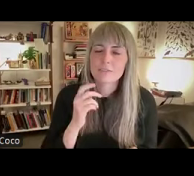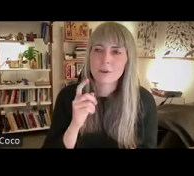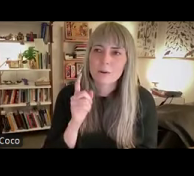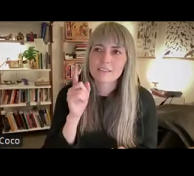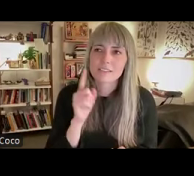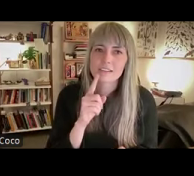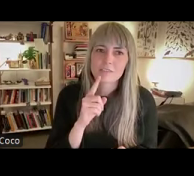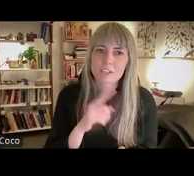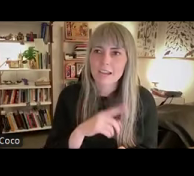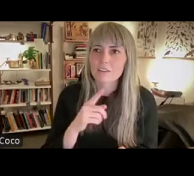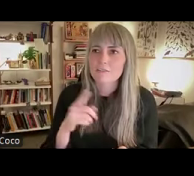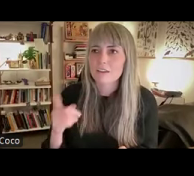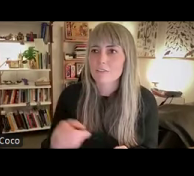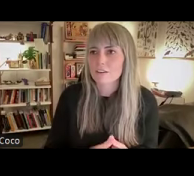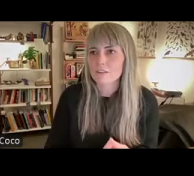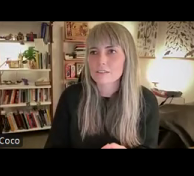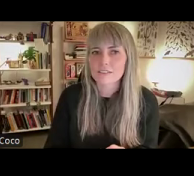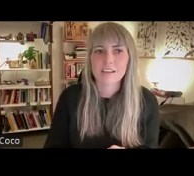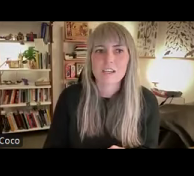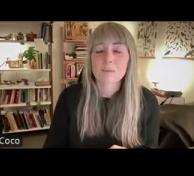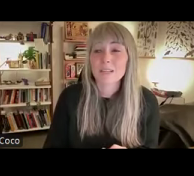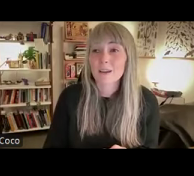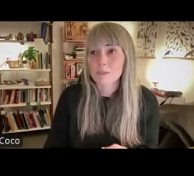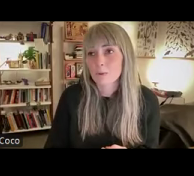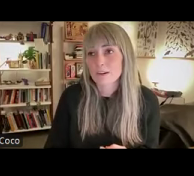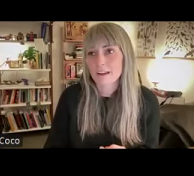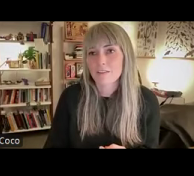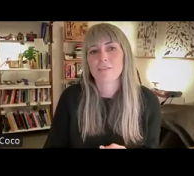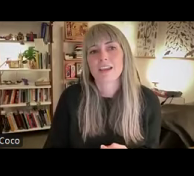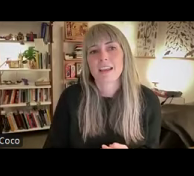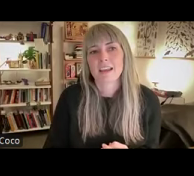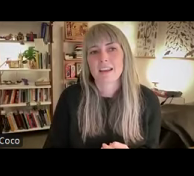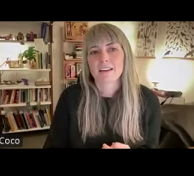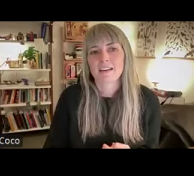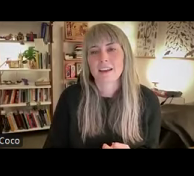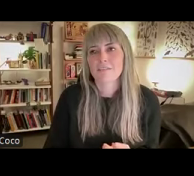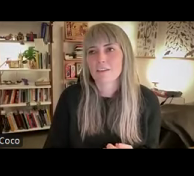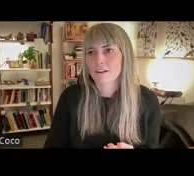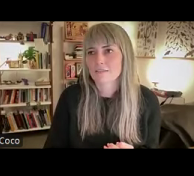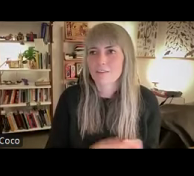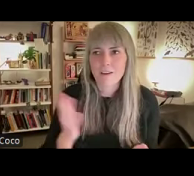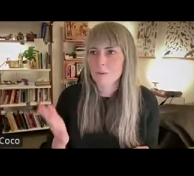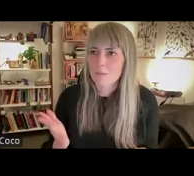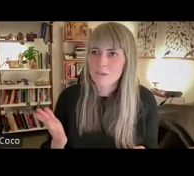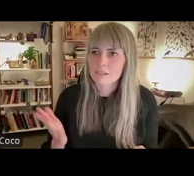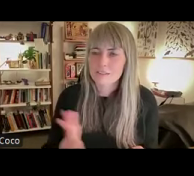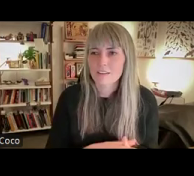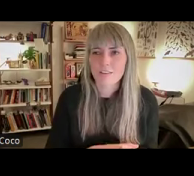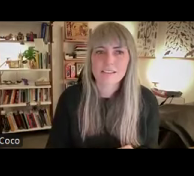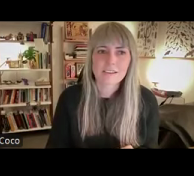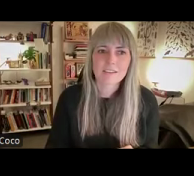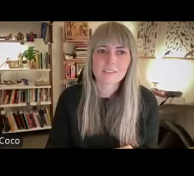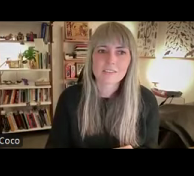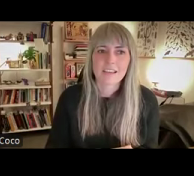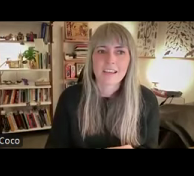película CODA. CODA stands for Child CODA of Deaf Adults. es So my una dad was born persona deaf, que and está a I have cargo de other personas deaf family adultas con members, sordera. deaf